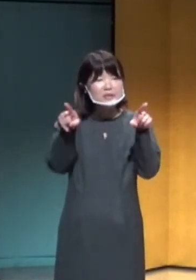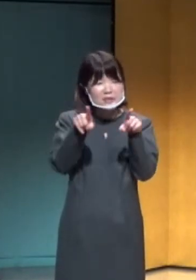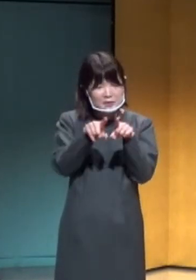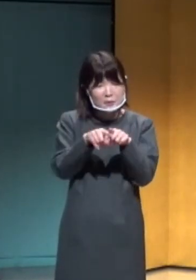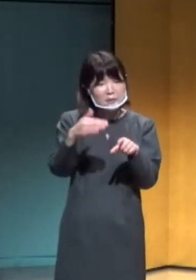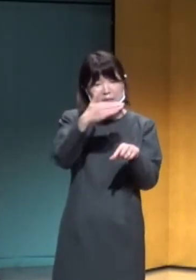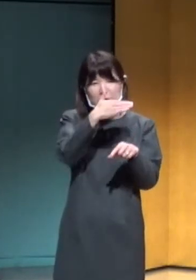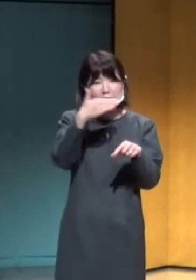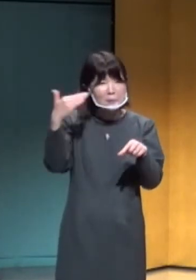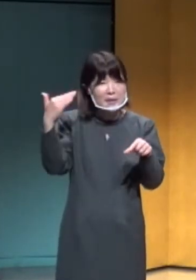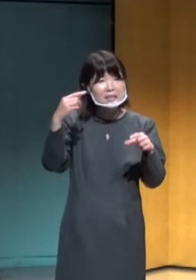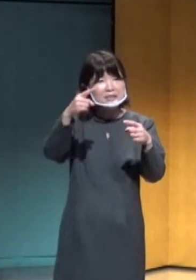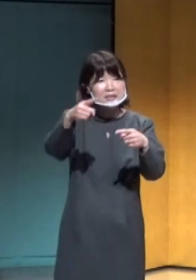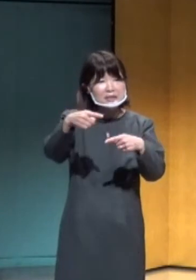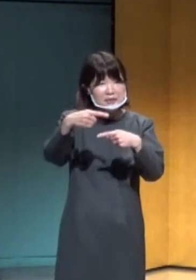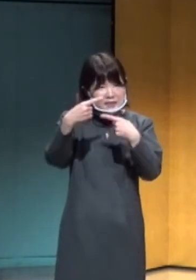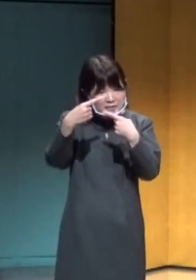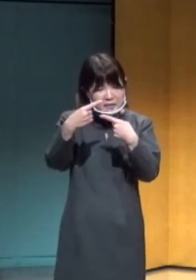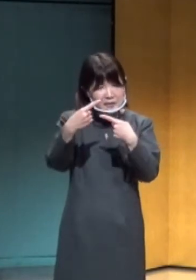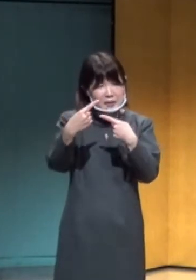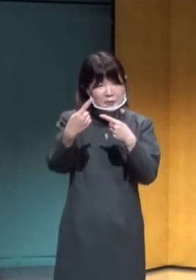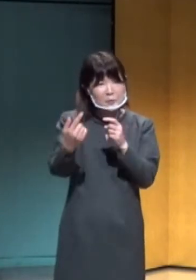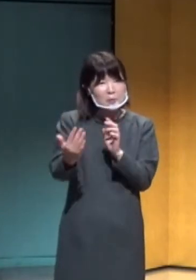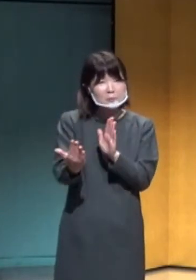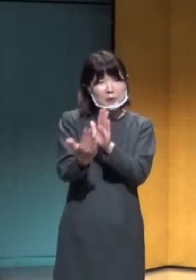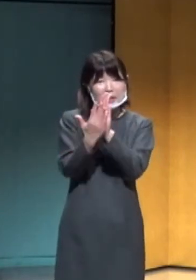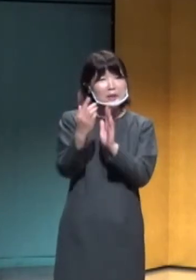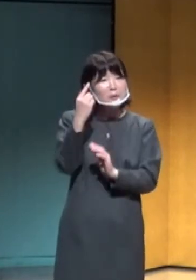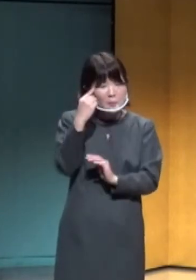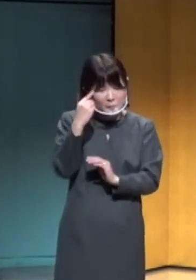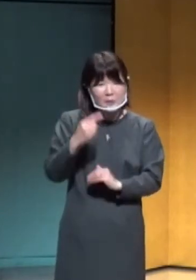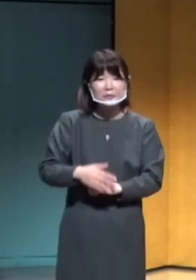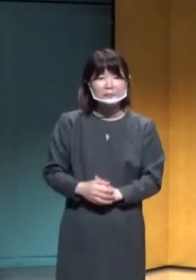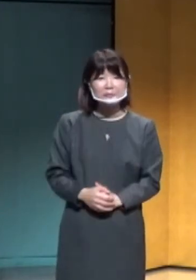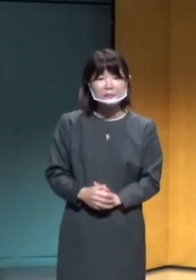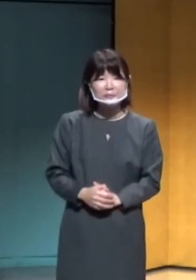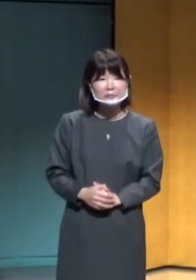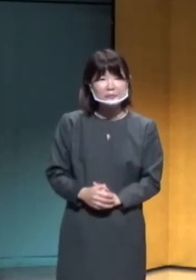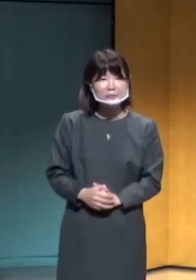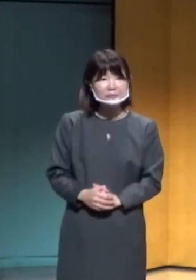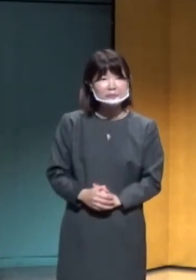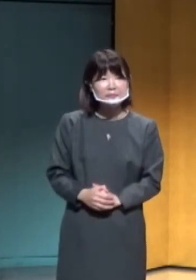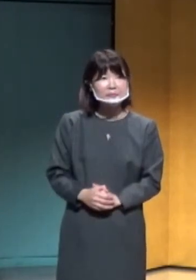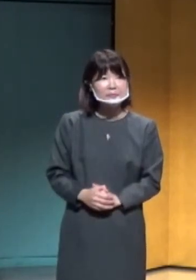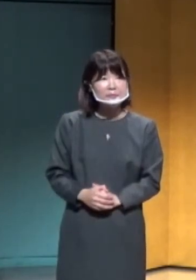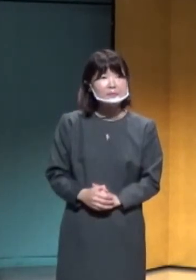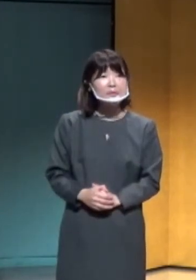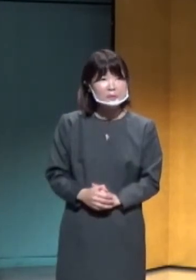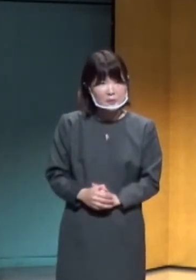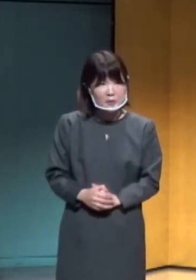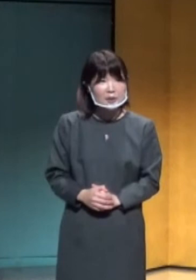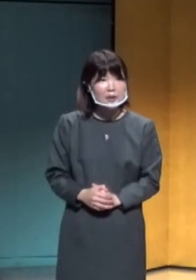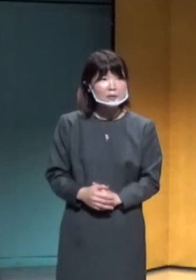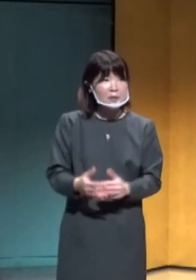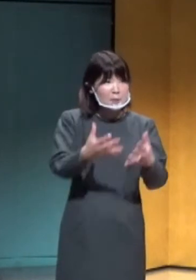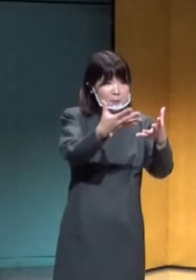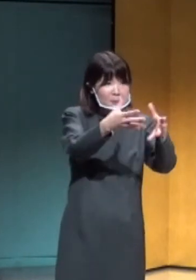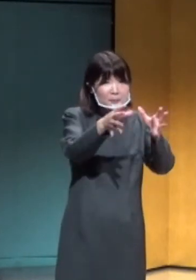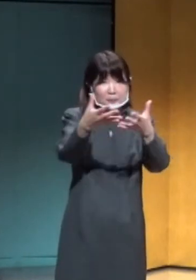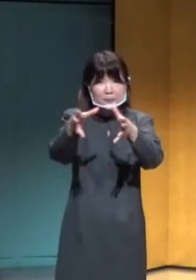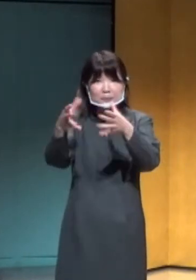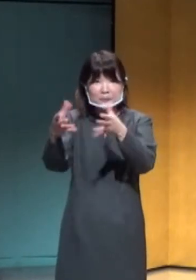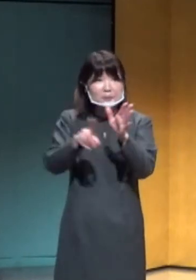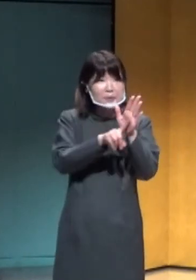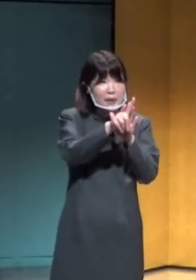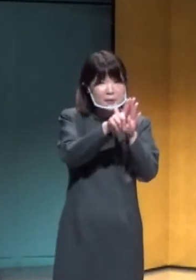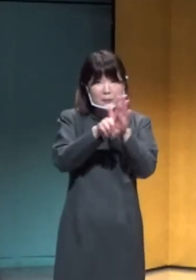新年を迎えたことと、お喜び申し上げます。本日はこのように富士見市の各界の代表の皆様がお